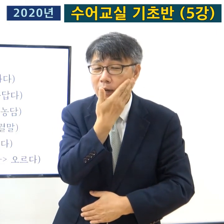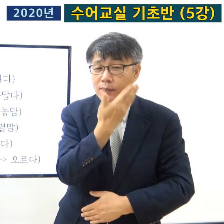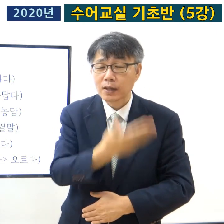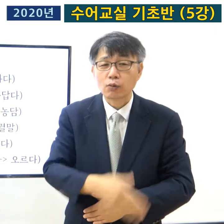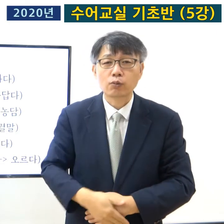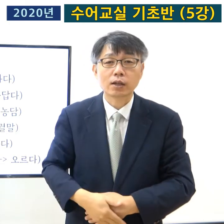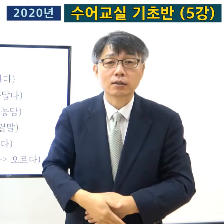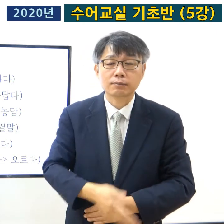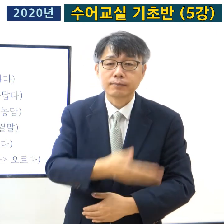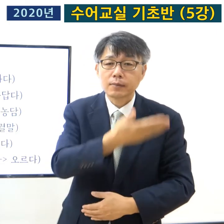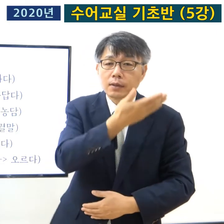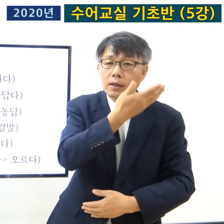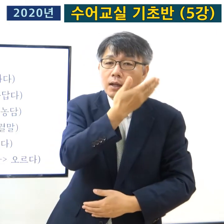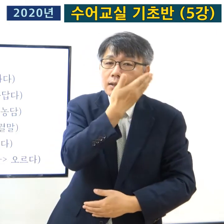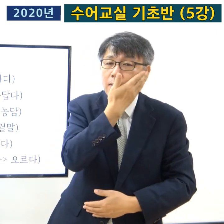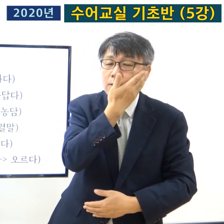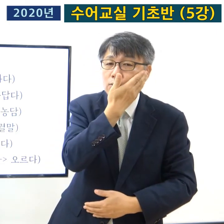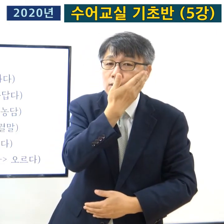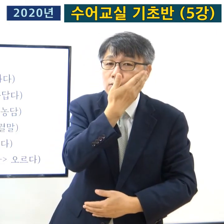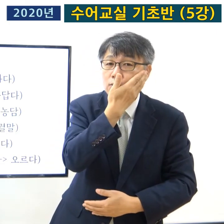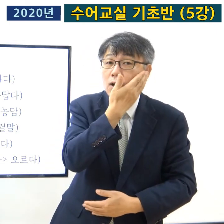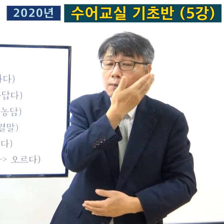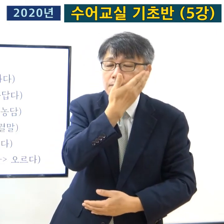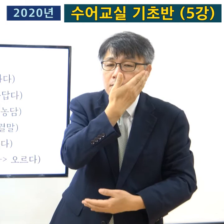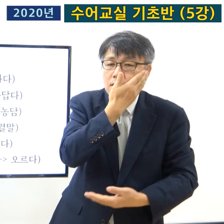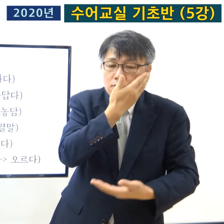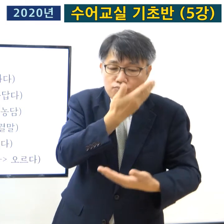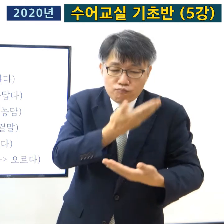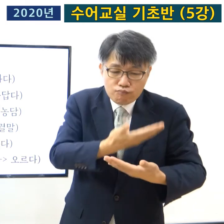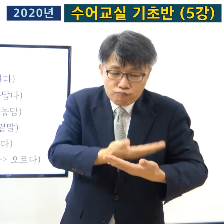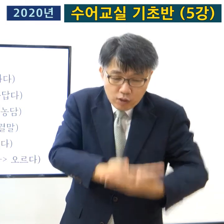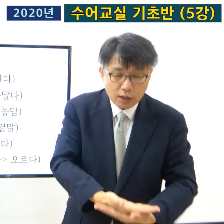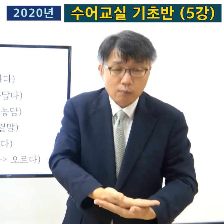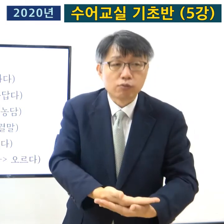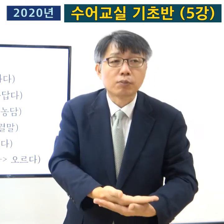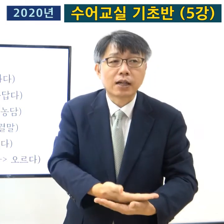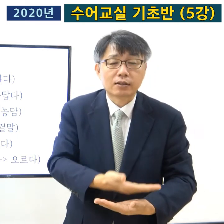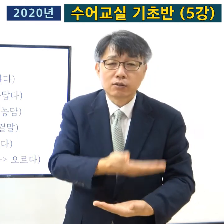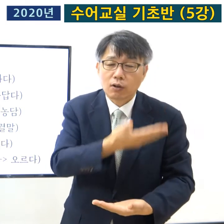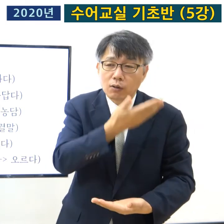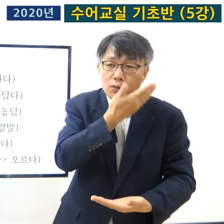귀하다는 한번 두드려주고요. 이렇게 하면 무겁다거든요.